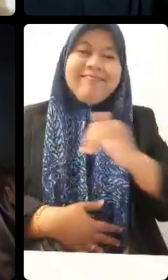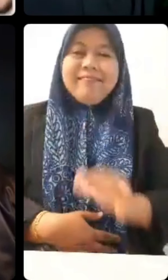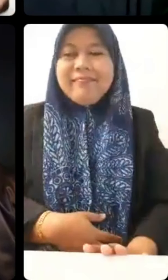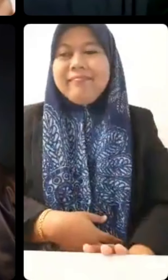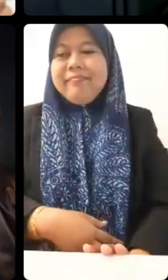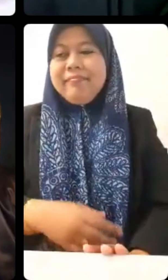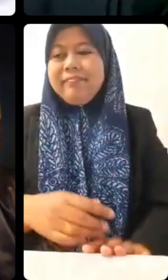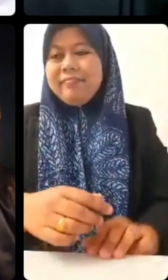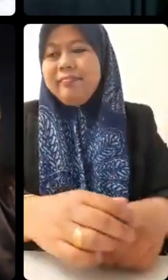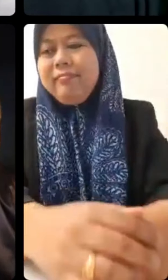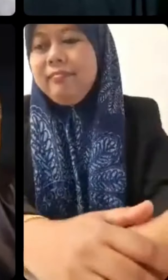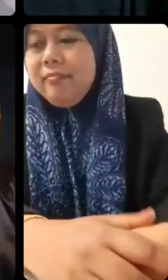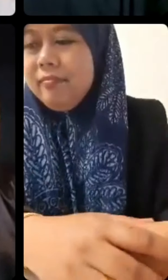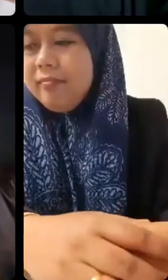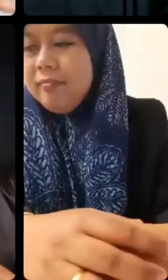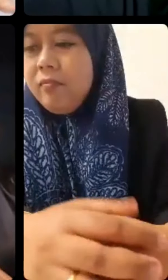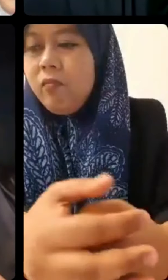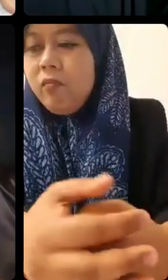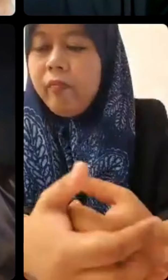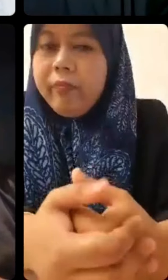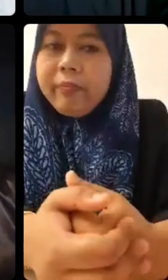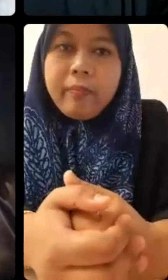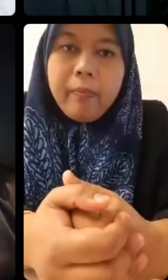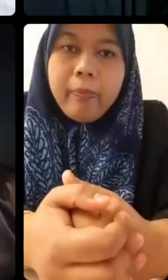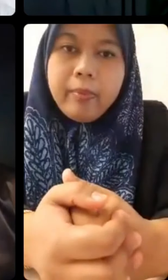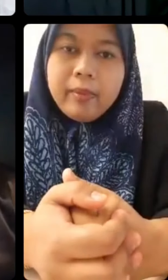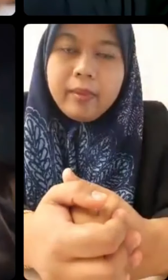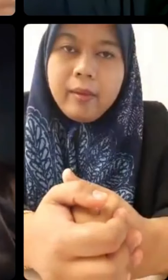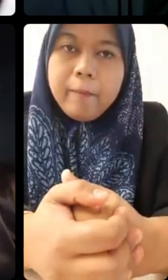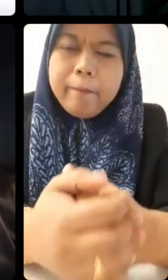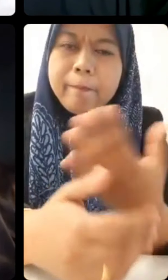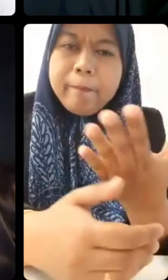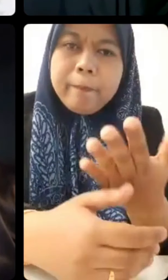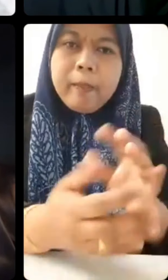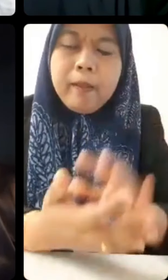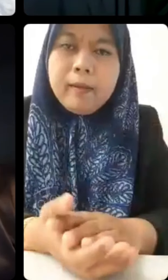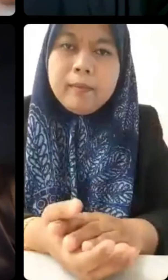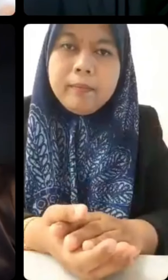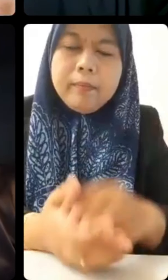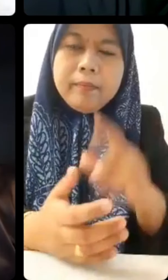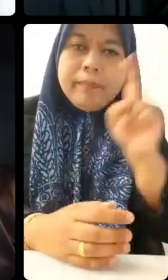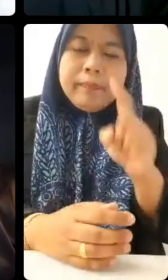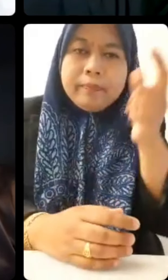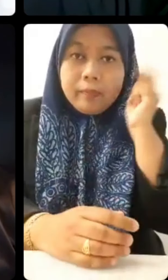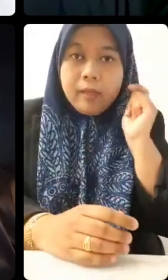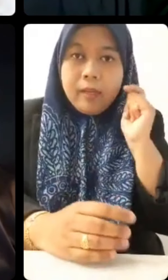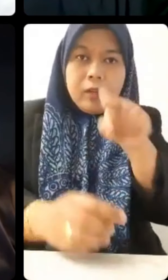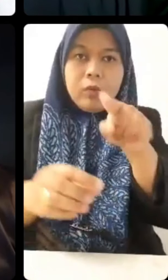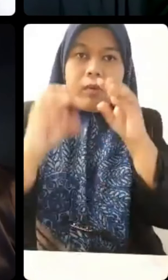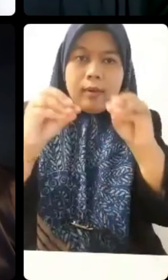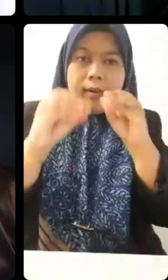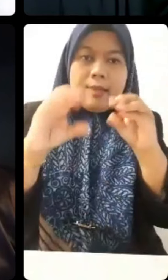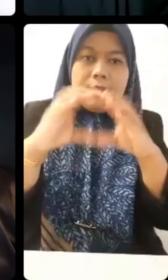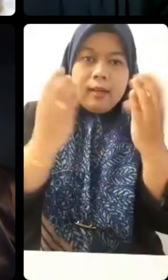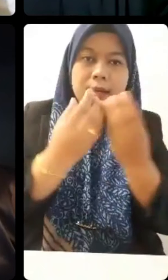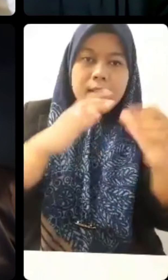Okey, berkenaan dengan kelas tadi sebab Cik Zaid ada kongsikan kelas Cik Zaid mengajar Al-Quran, mengajar Al-Bata kepada di dalam kelas